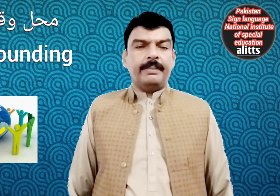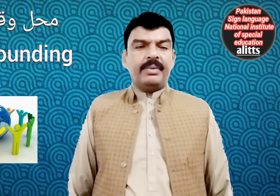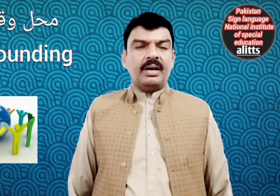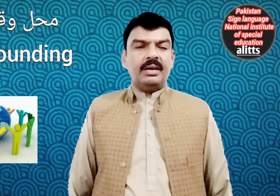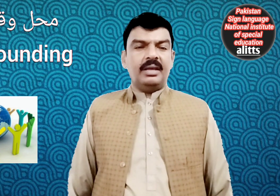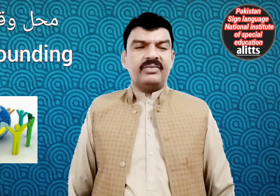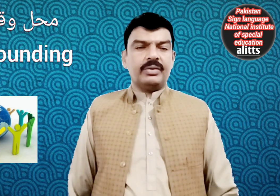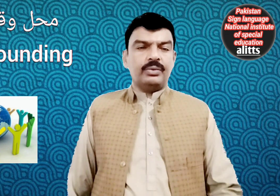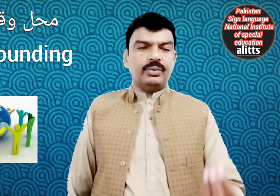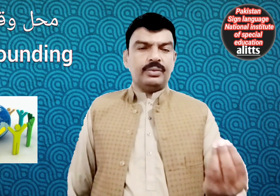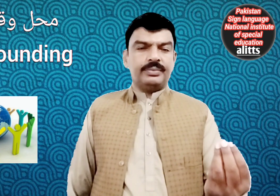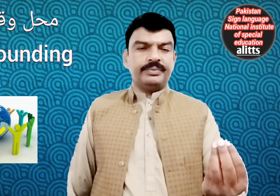महल्ले वकू।